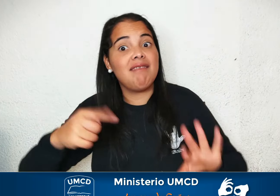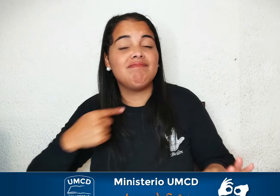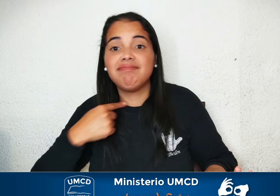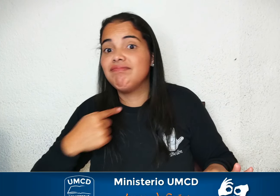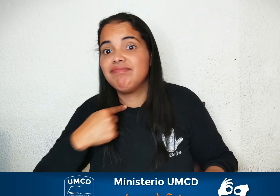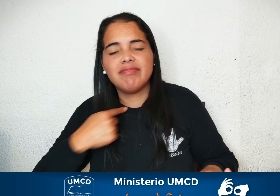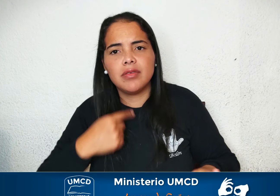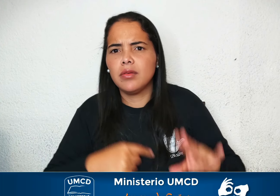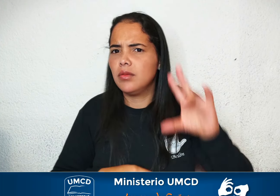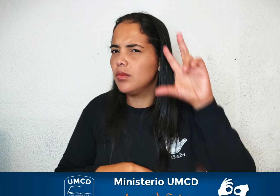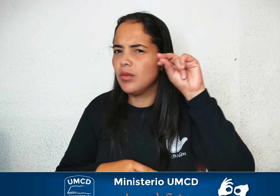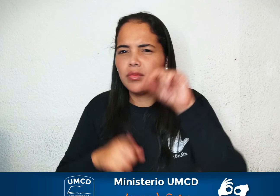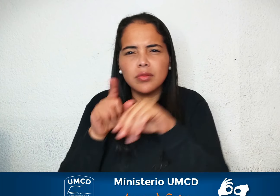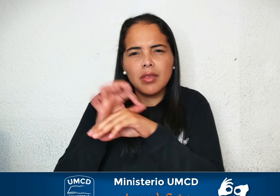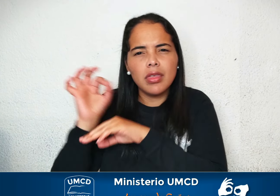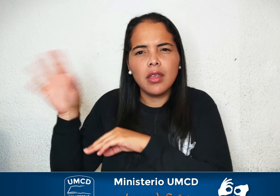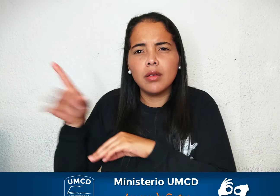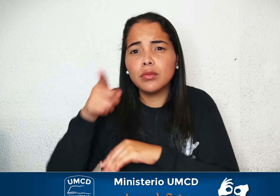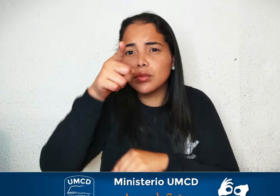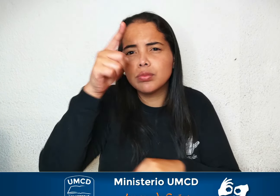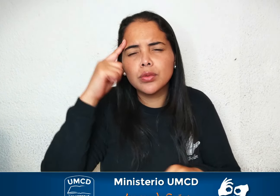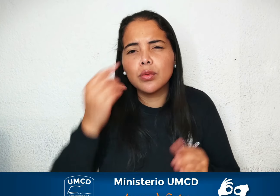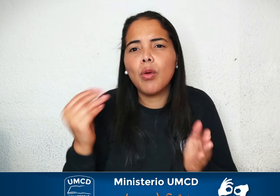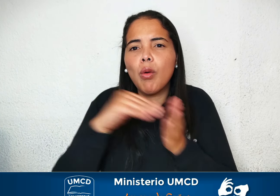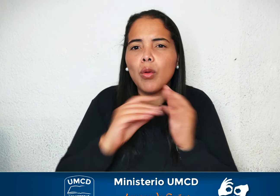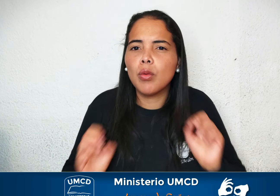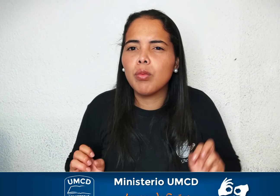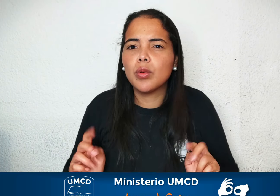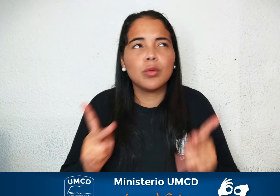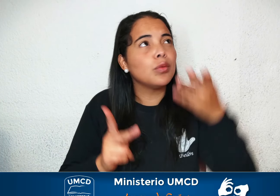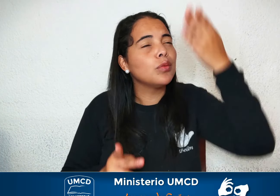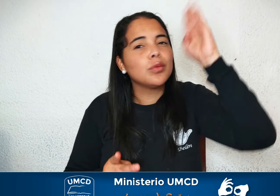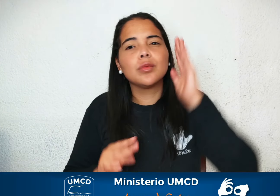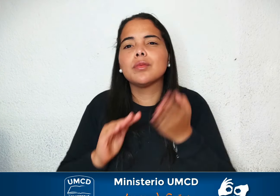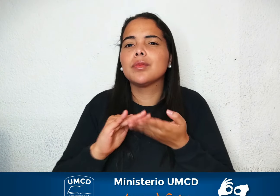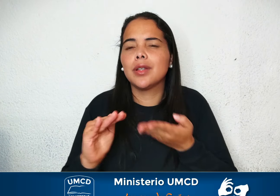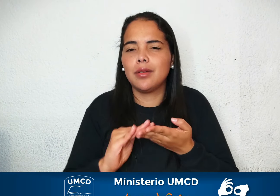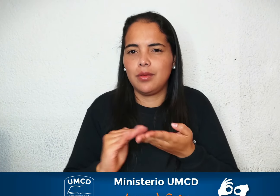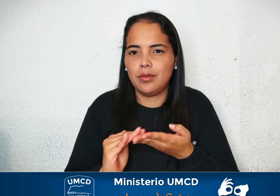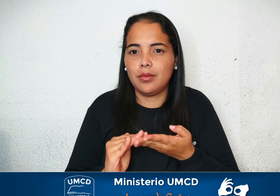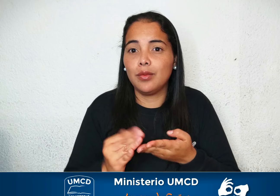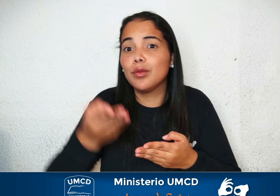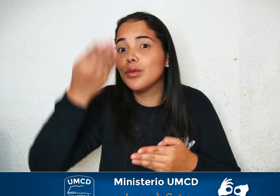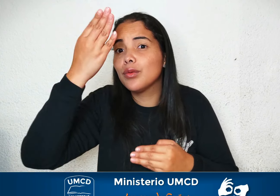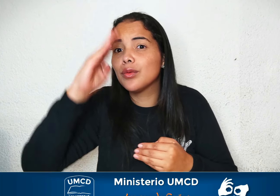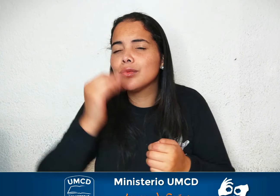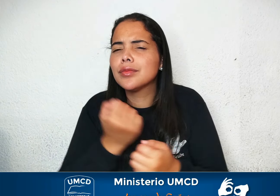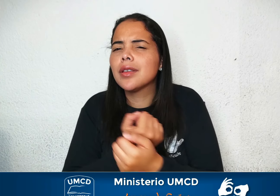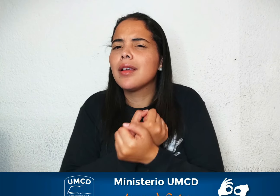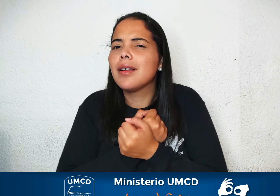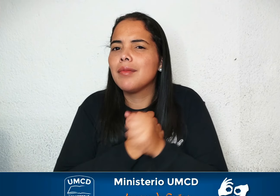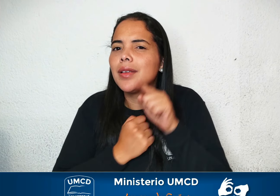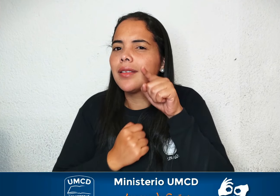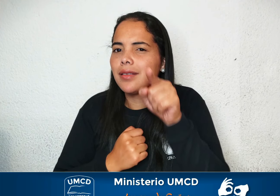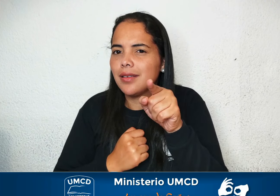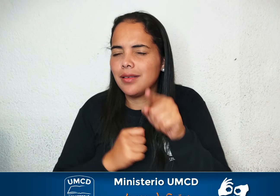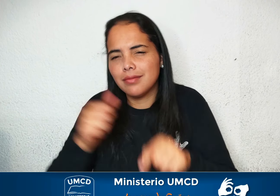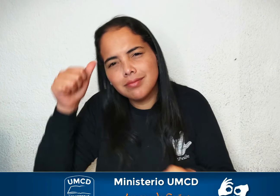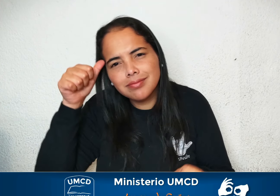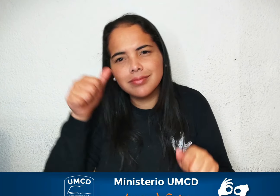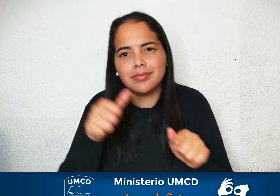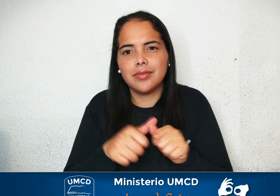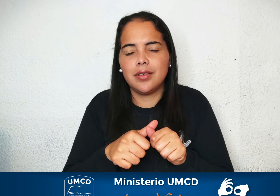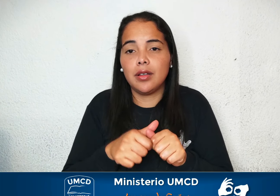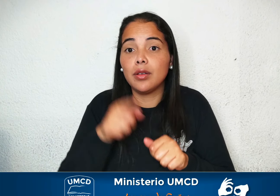nadie es digno por sí mismo de encontrar el perdón de Dios. Es a través de Cristo que nosotros podemos